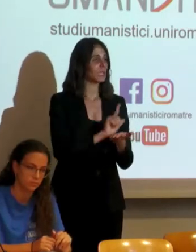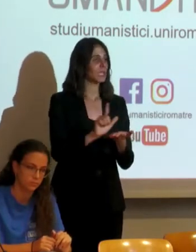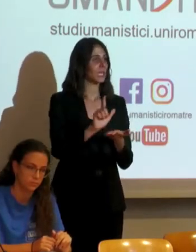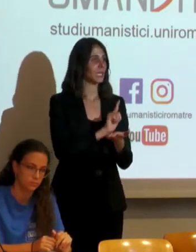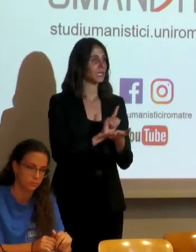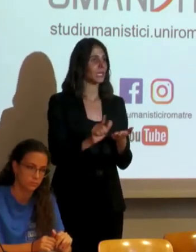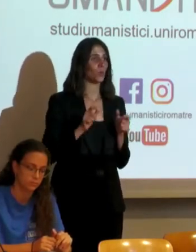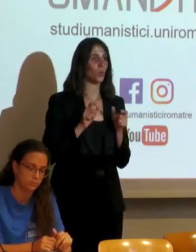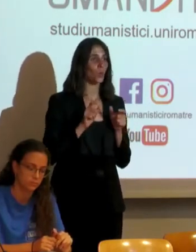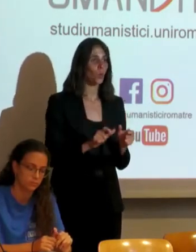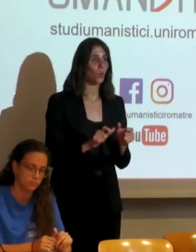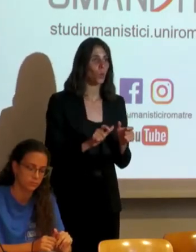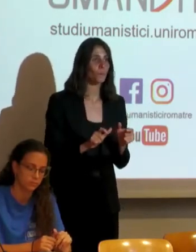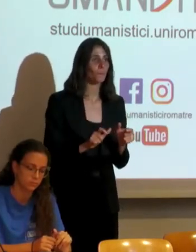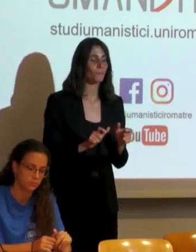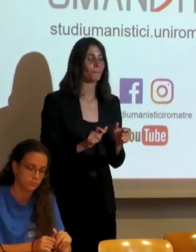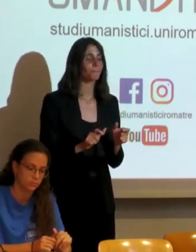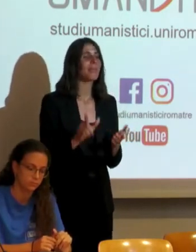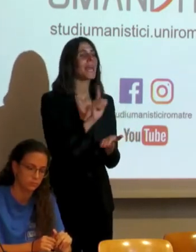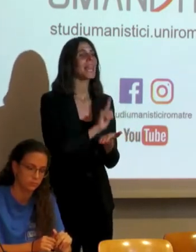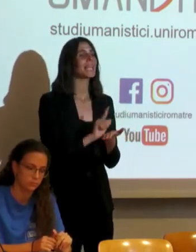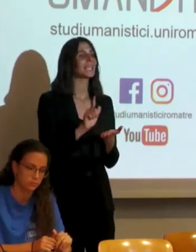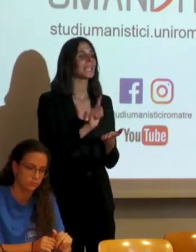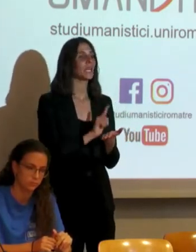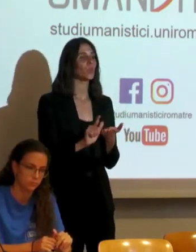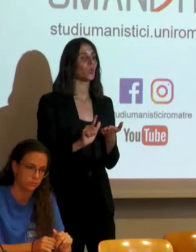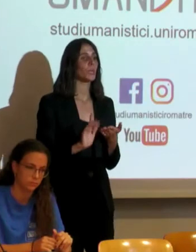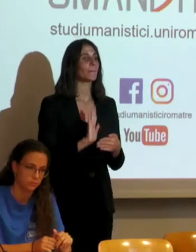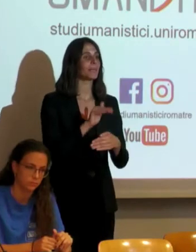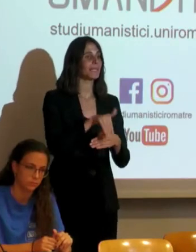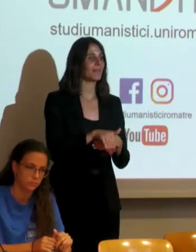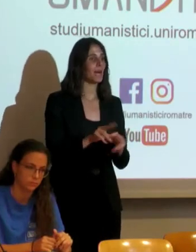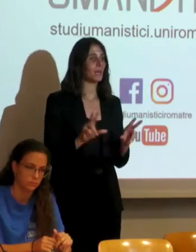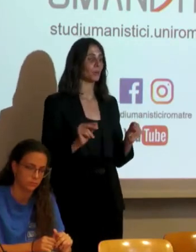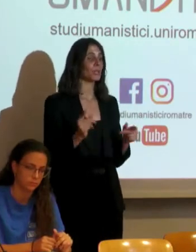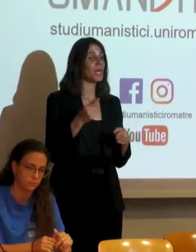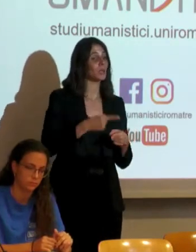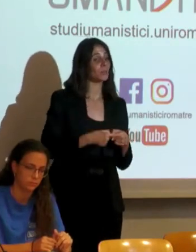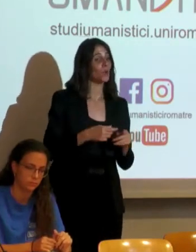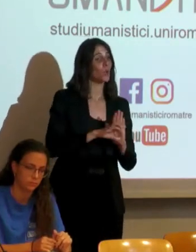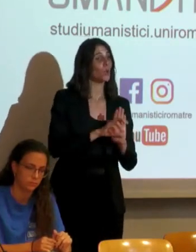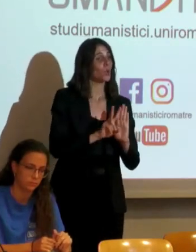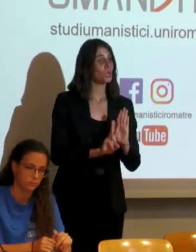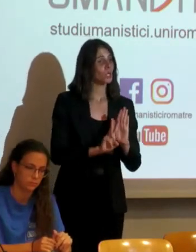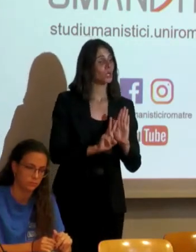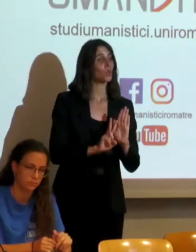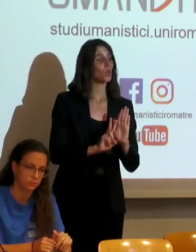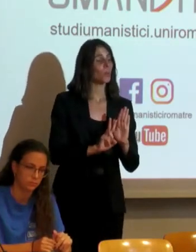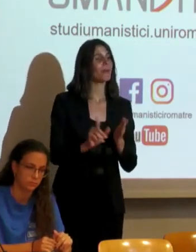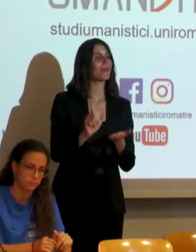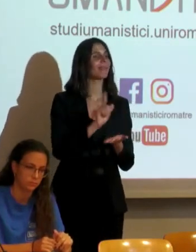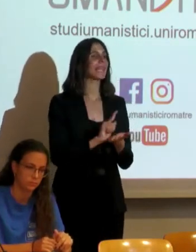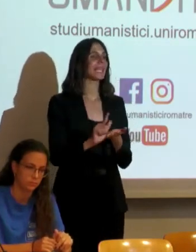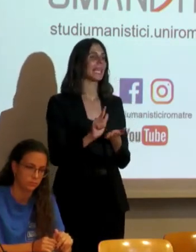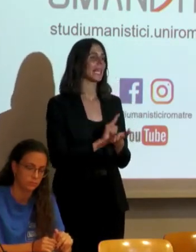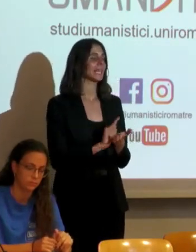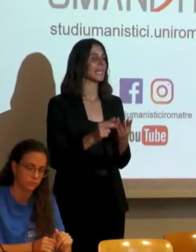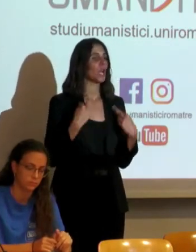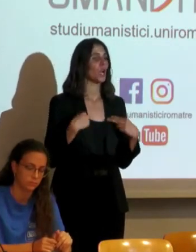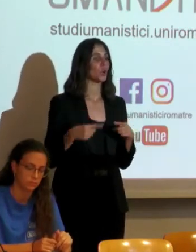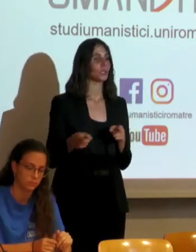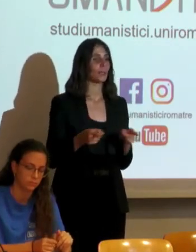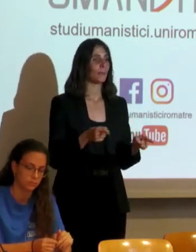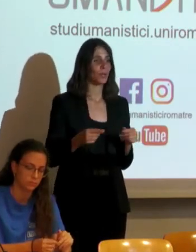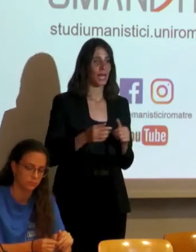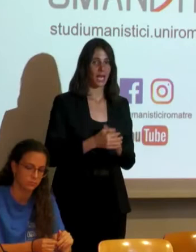lettere, alle letterature medievali e moderne, e poi un curriculum di lettere contemporanee. Ovviamente questi sono percorsi che voi